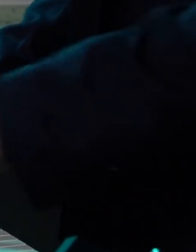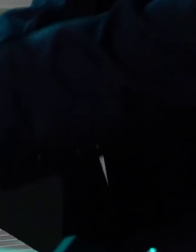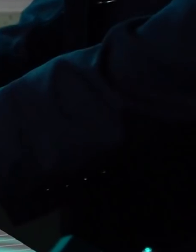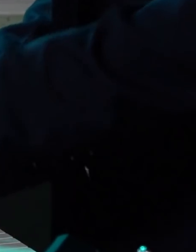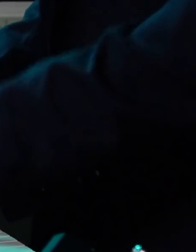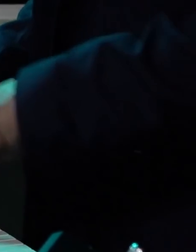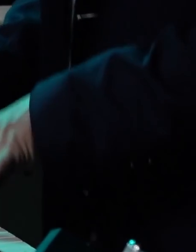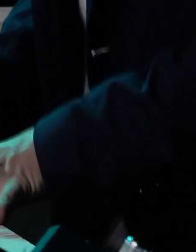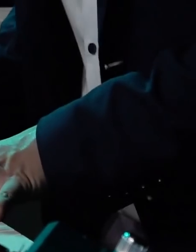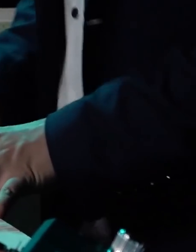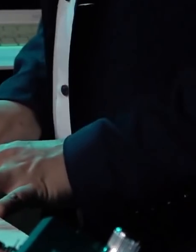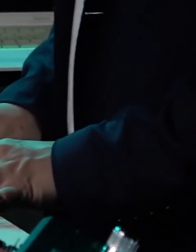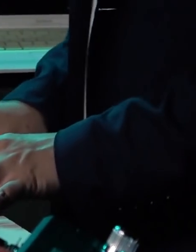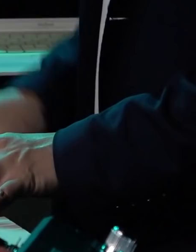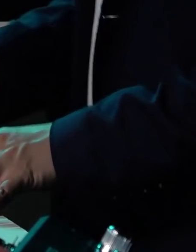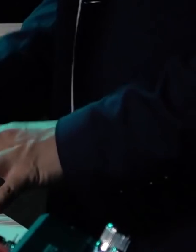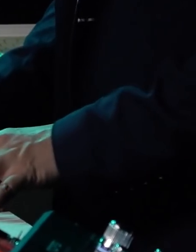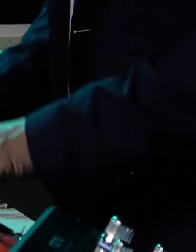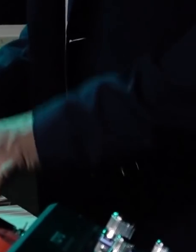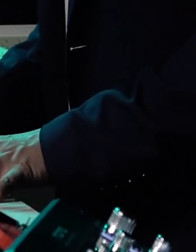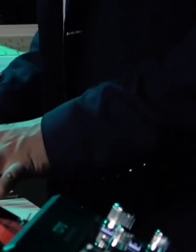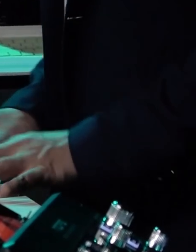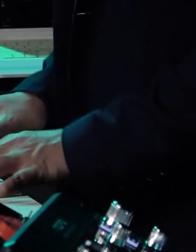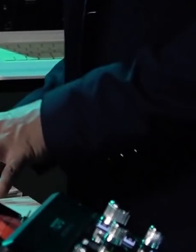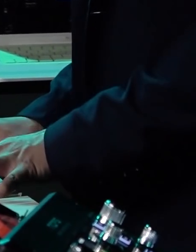Bukanlah jawaban